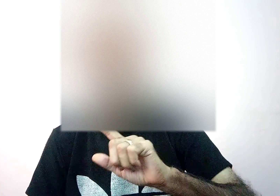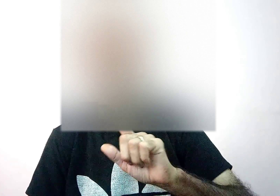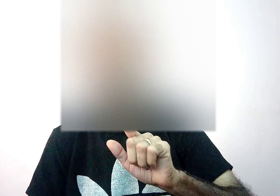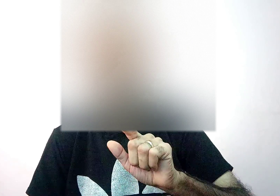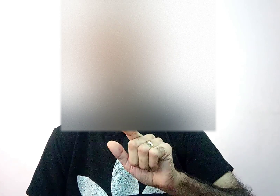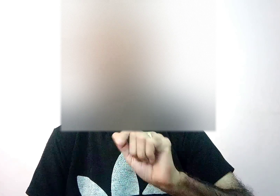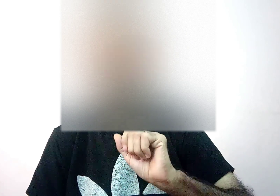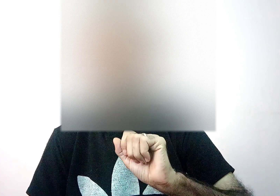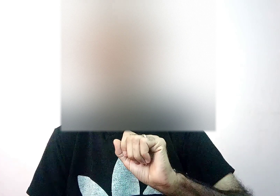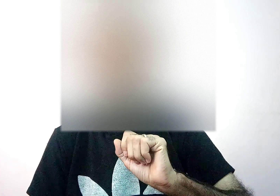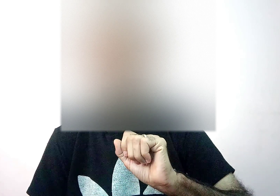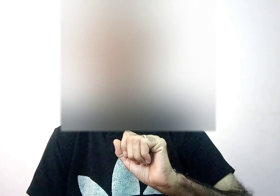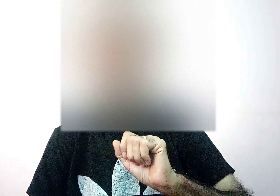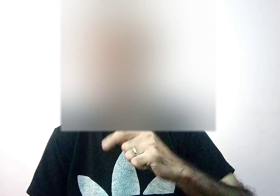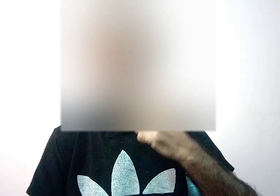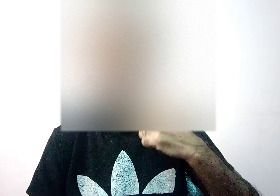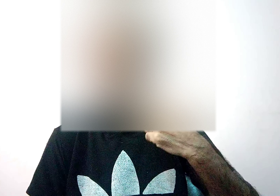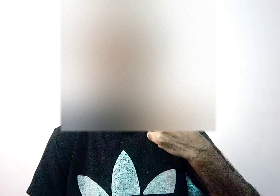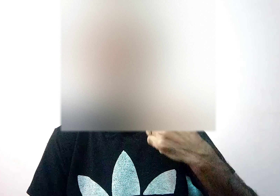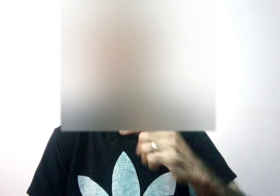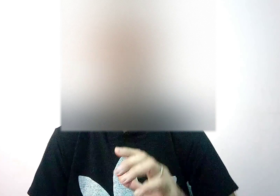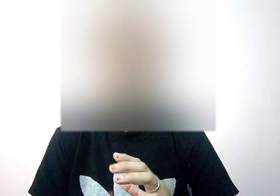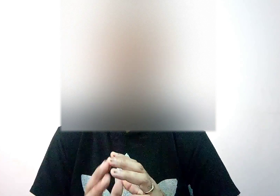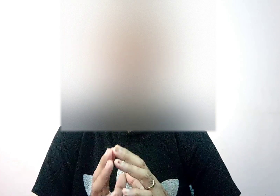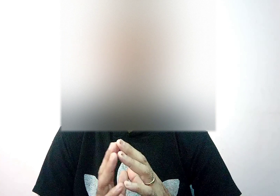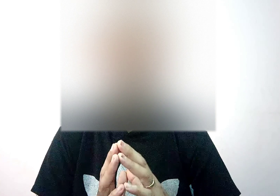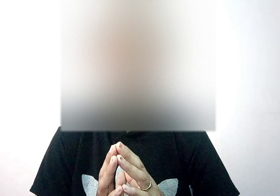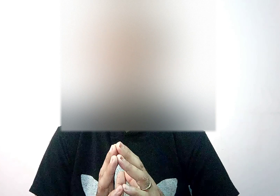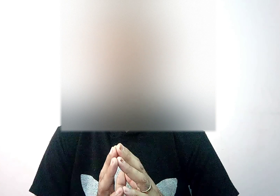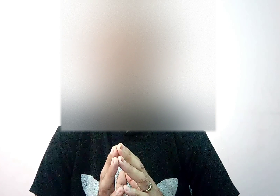91، لو ما كنتش أنا بس ناسي التاريخ.